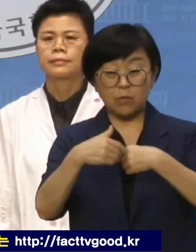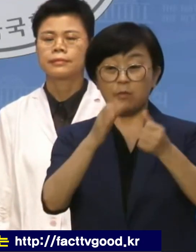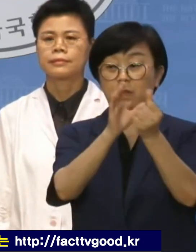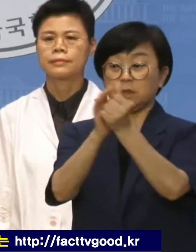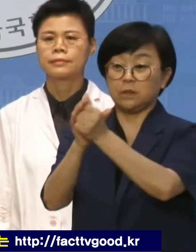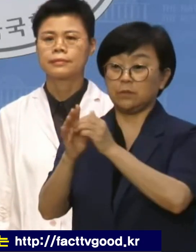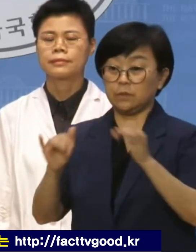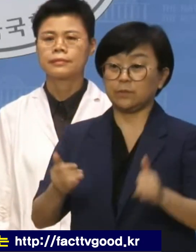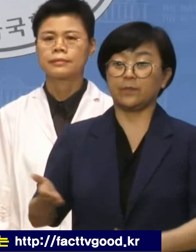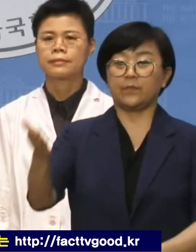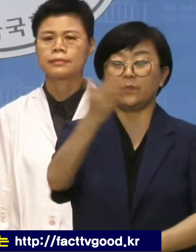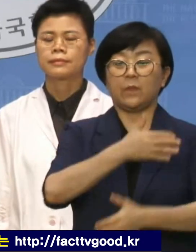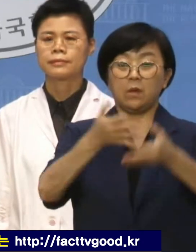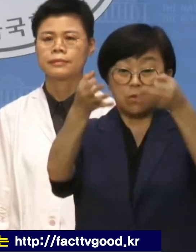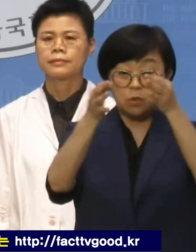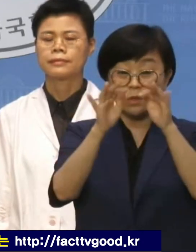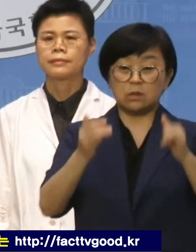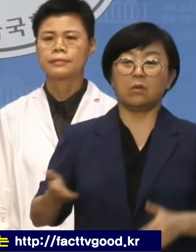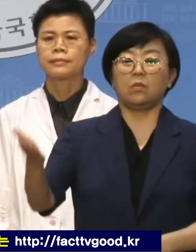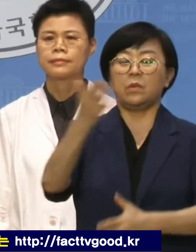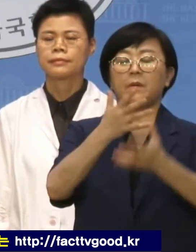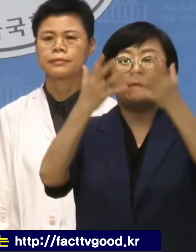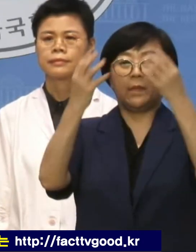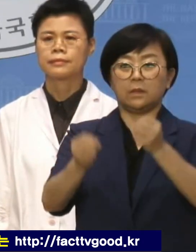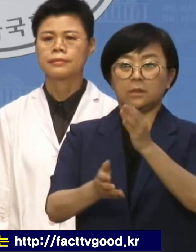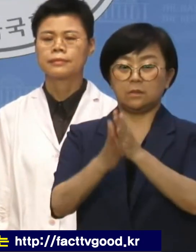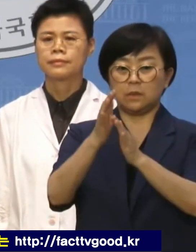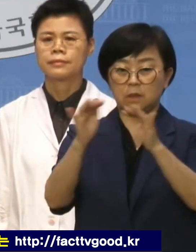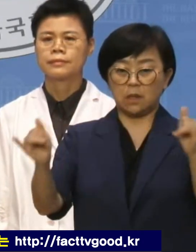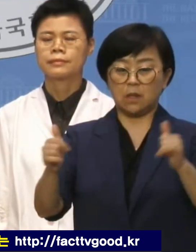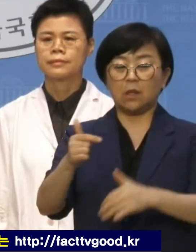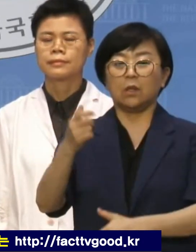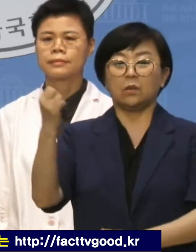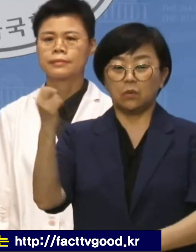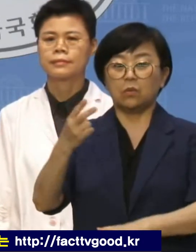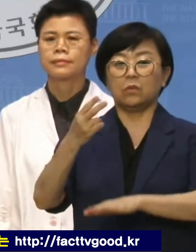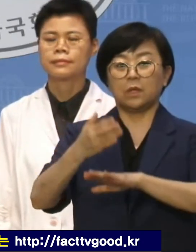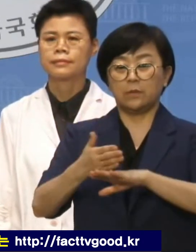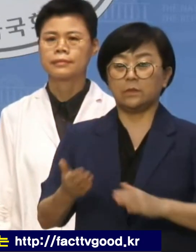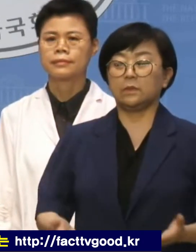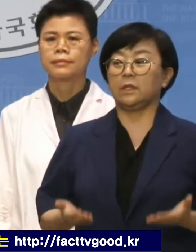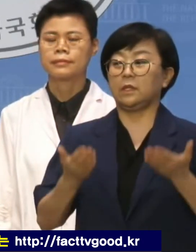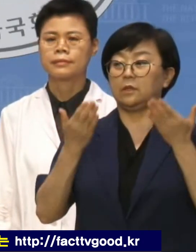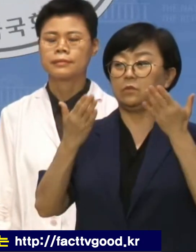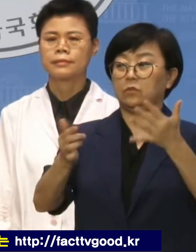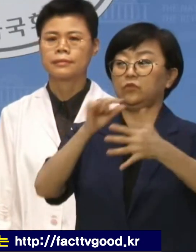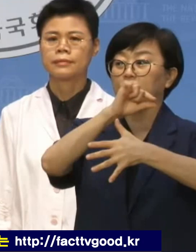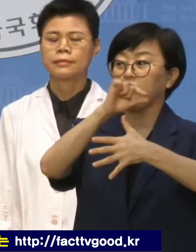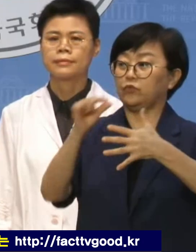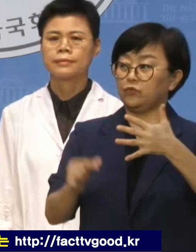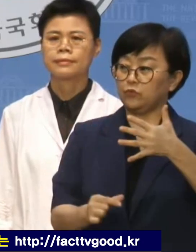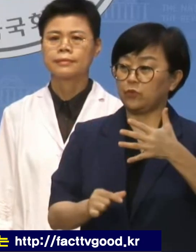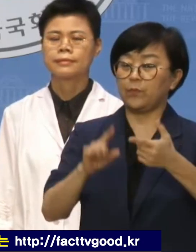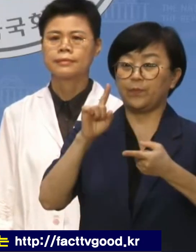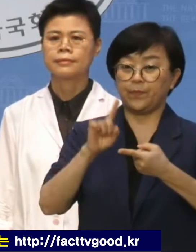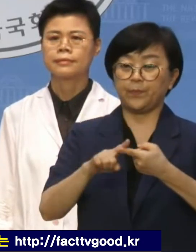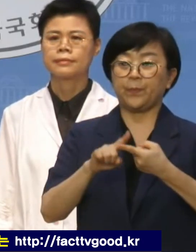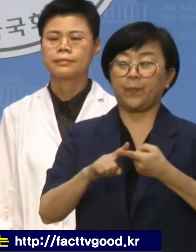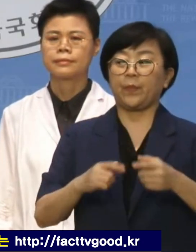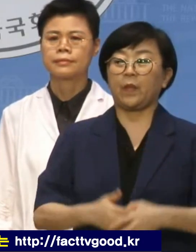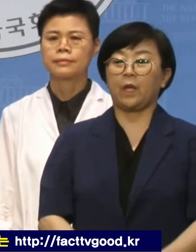생중계로 시청해주고 계시는 수만 명의 시민들께 또 깊이 감사드립니다. 그럼 지금부터 순서대로